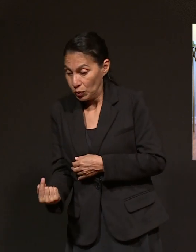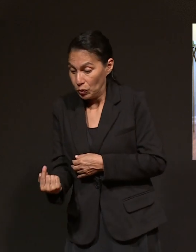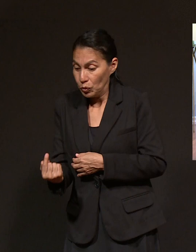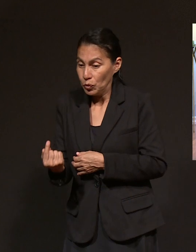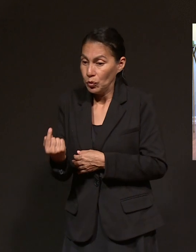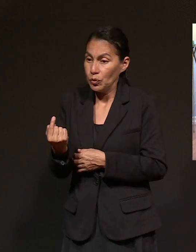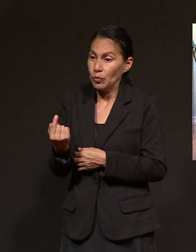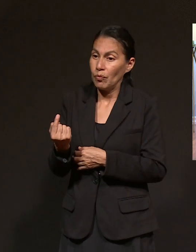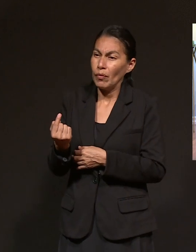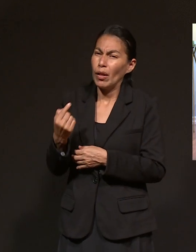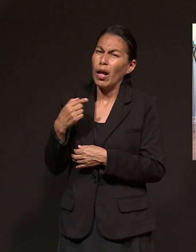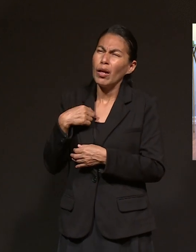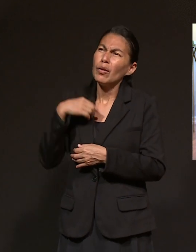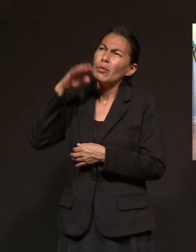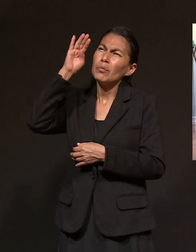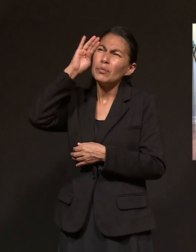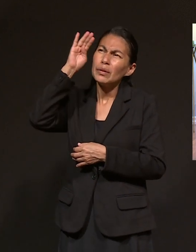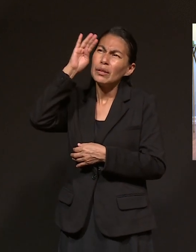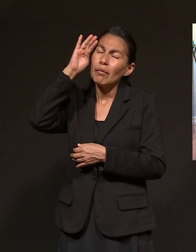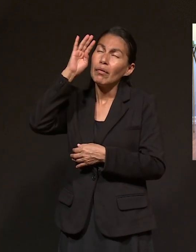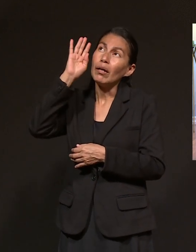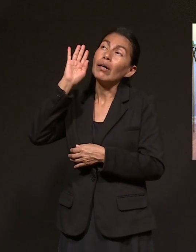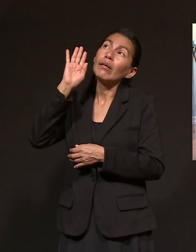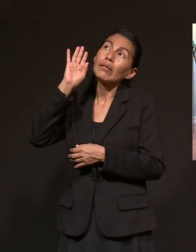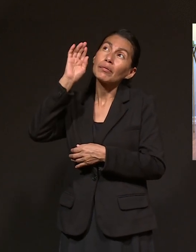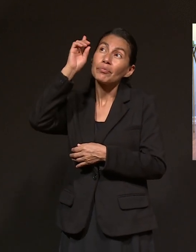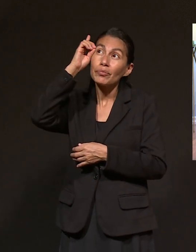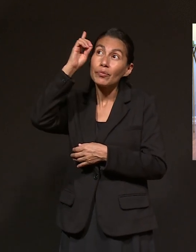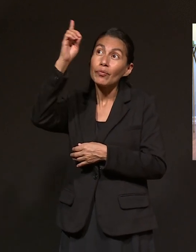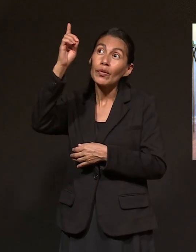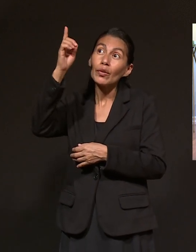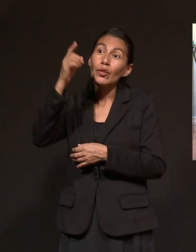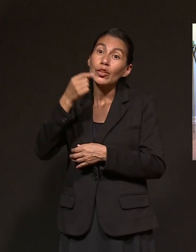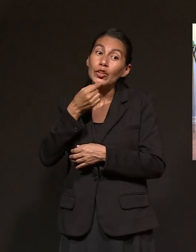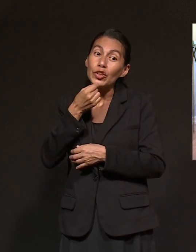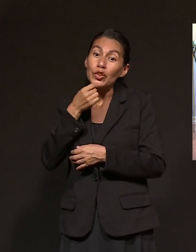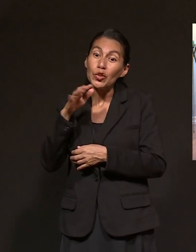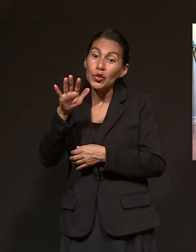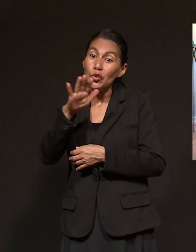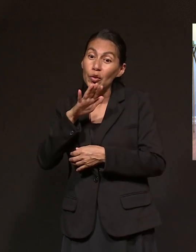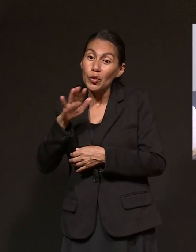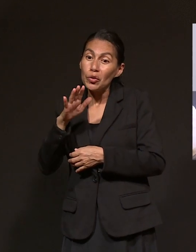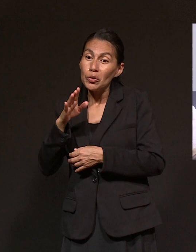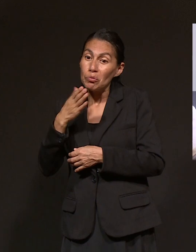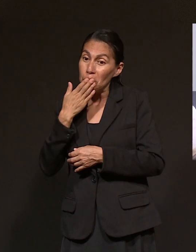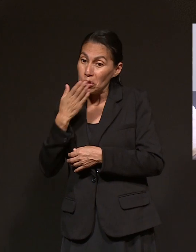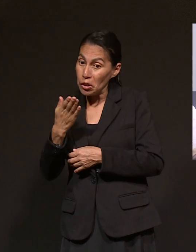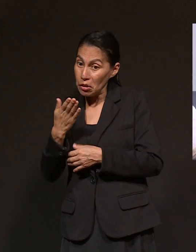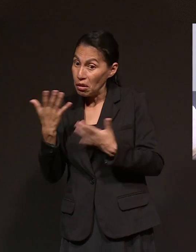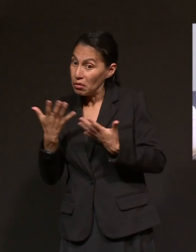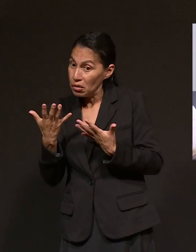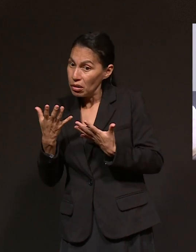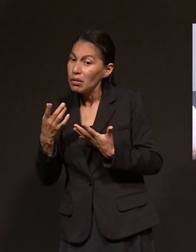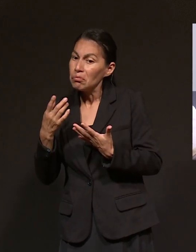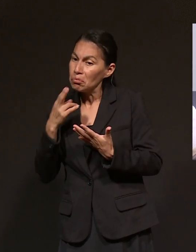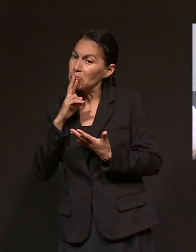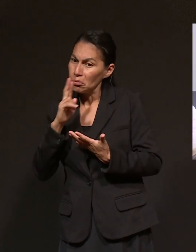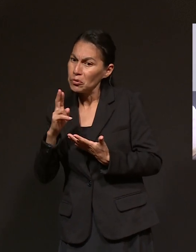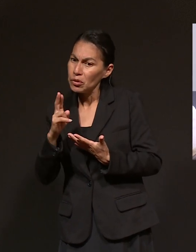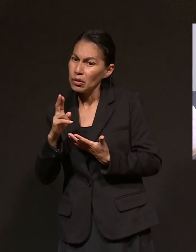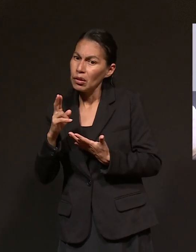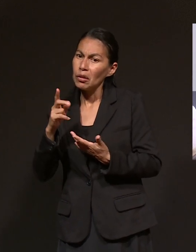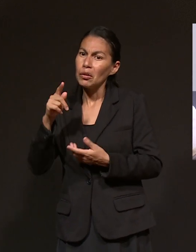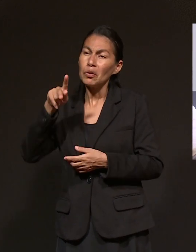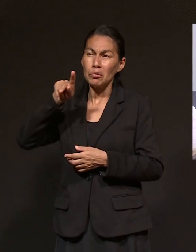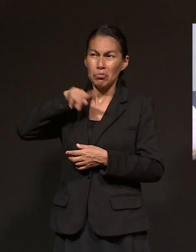creía que Dios contestaba las oraciones de los que se portaban bien. Y como niño decía, bueno, a nunca me va a